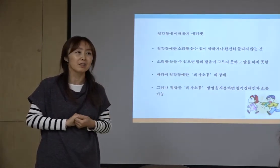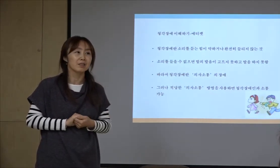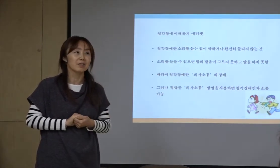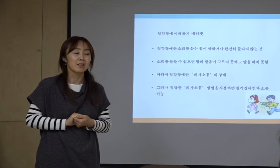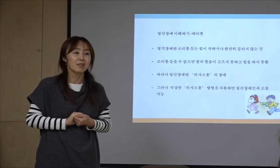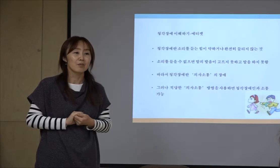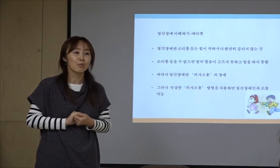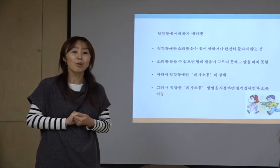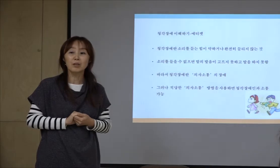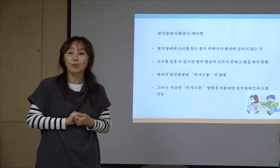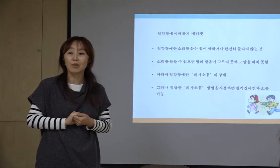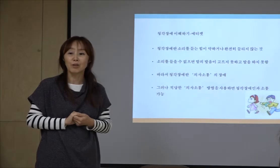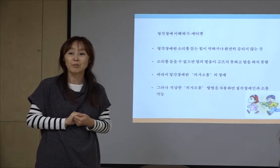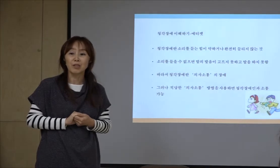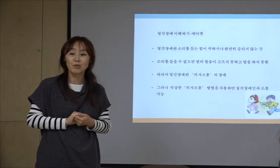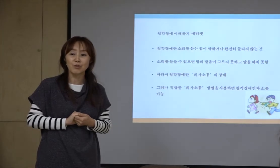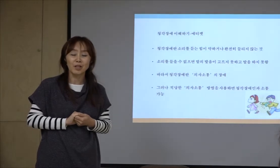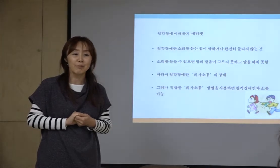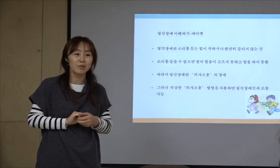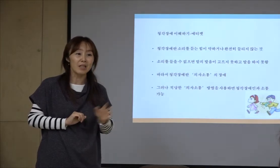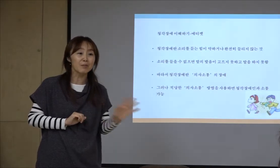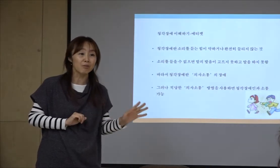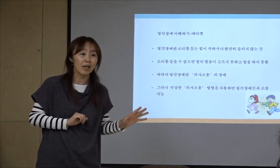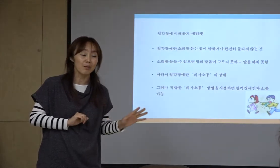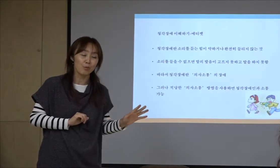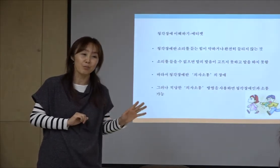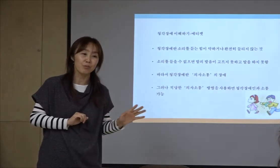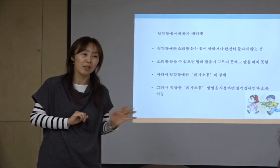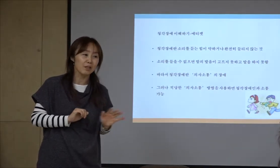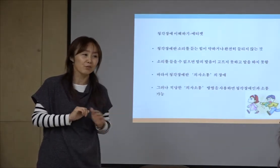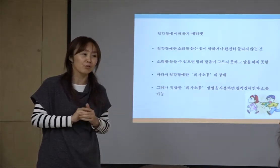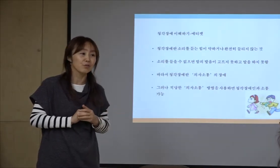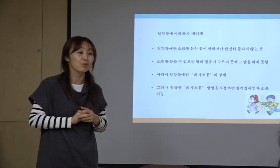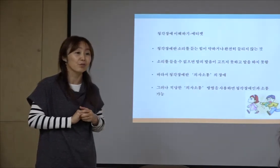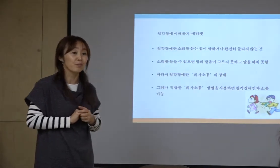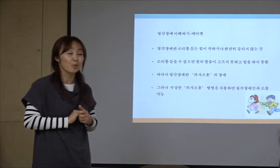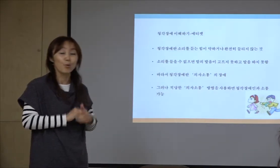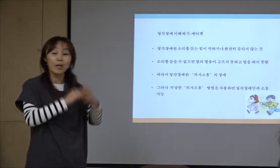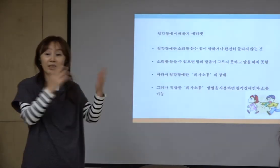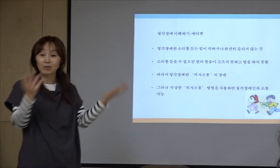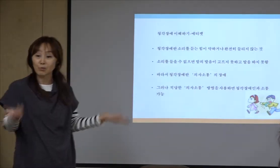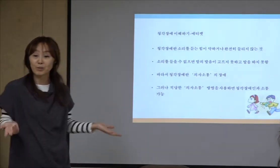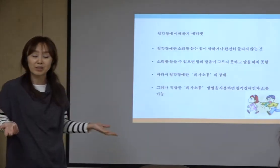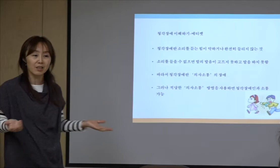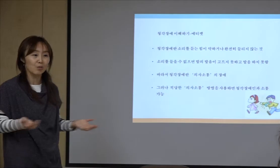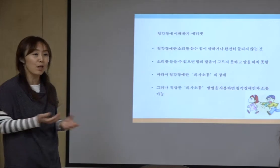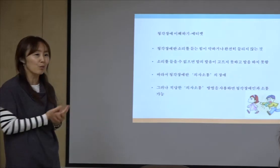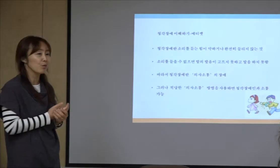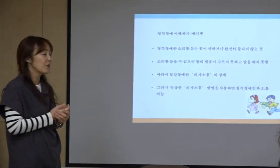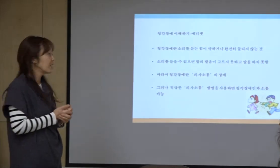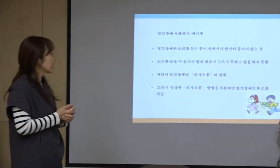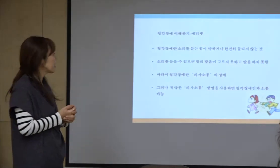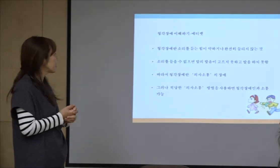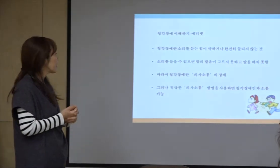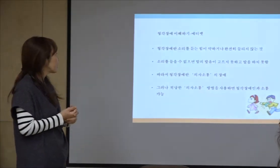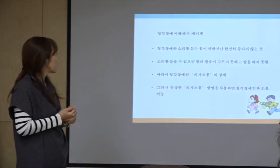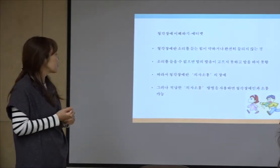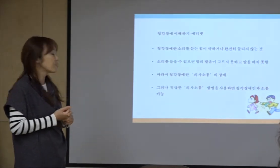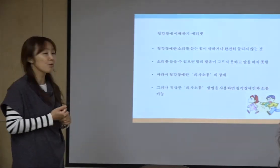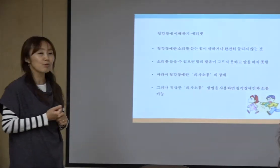보니까는 효과를 보기가 어렵죠. 일주일에 한 번 40분, 50분 해가지고는 고액 너무 비싸기도 하고. 그러니까는 현실적으로